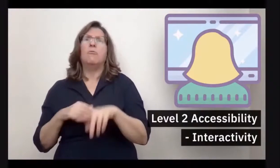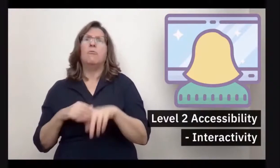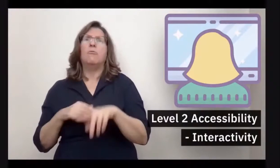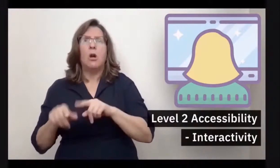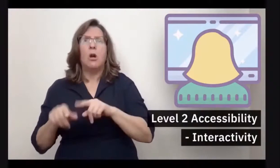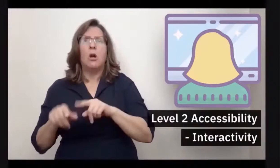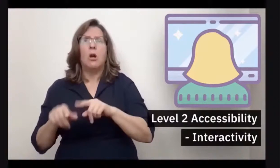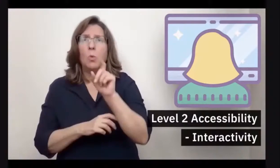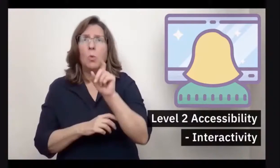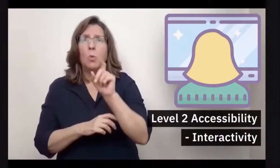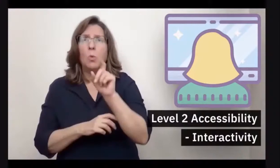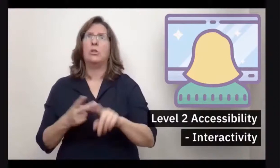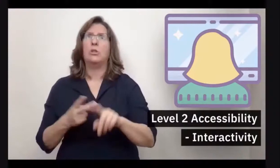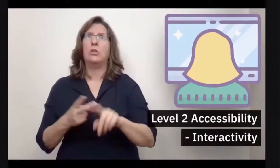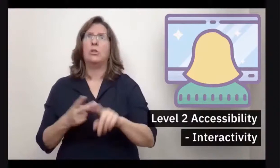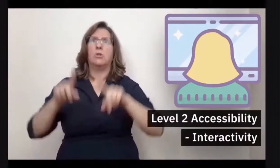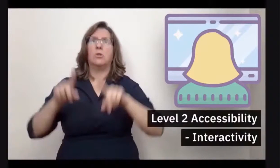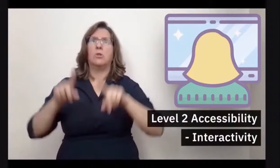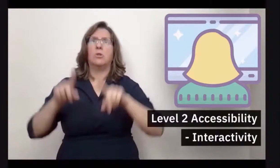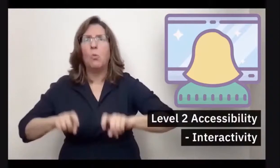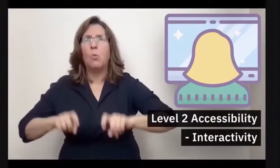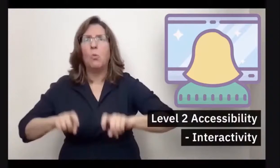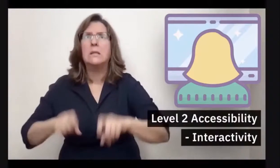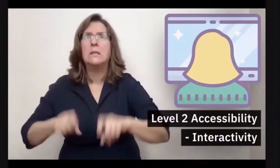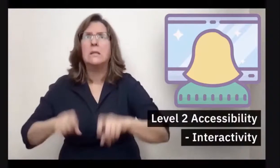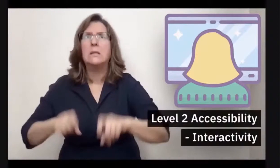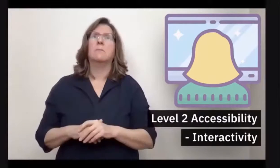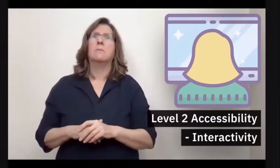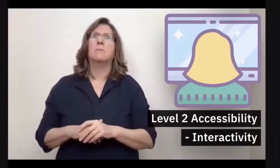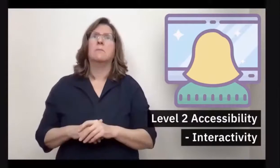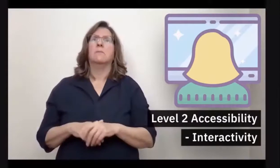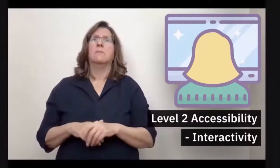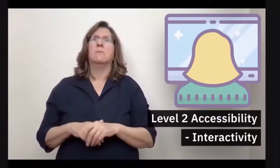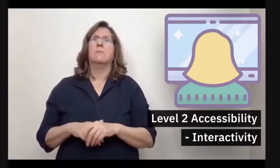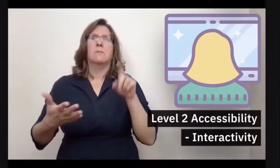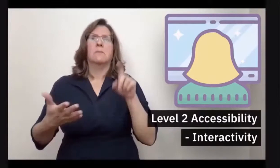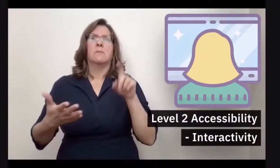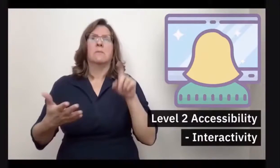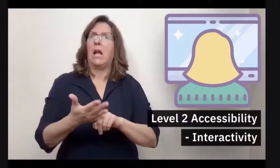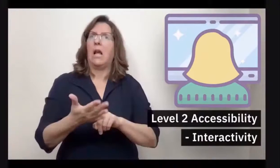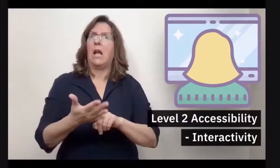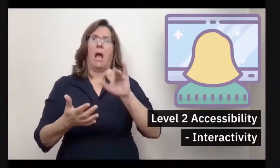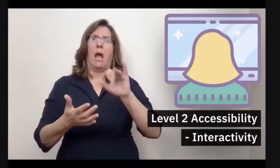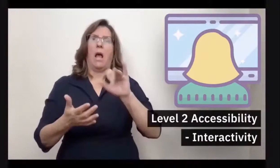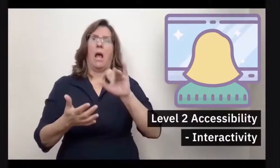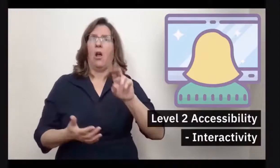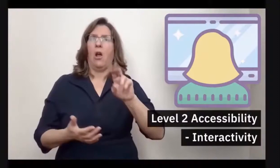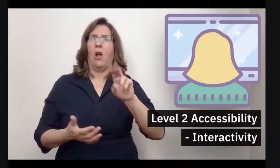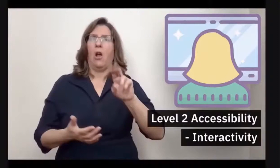video y mover las gráficas en la pantalla para ejercicios de relacionar